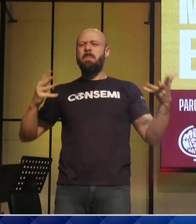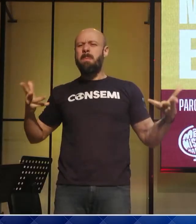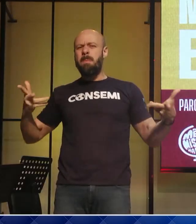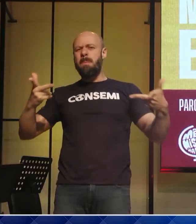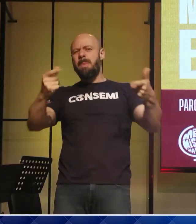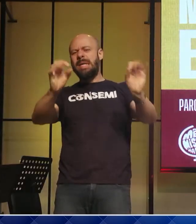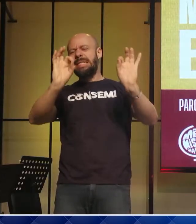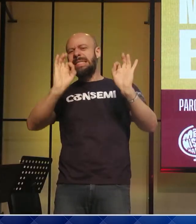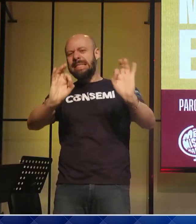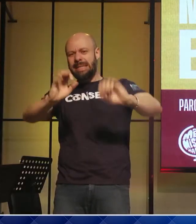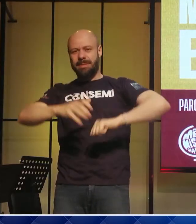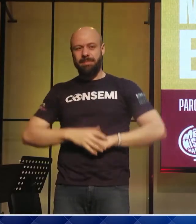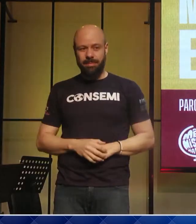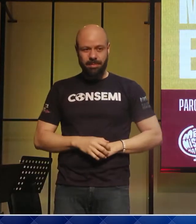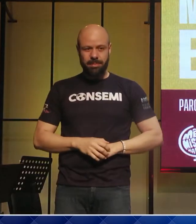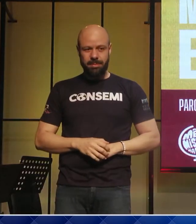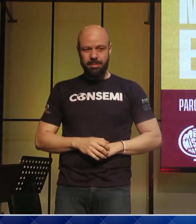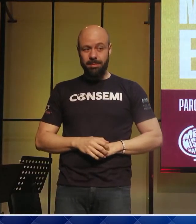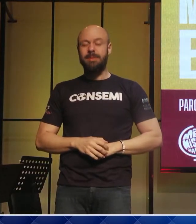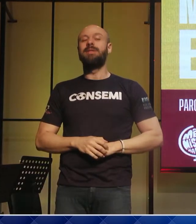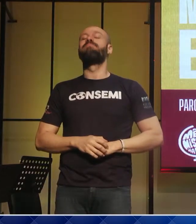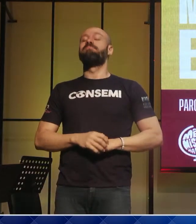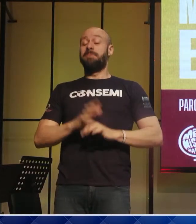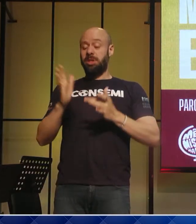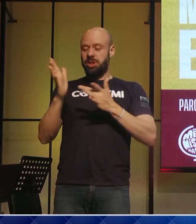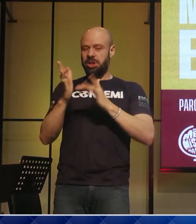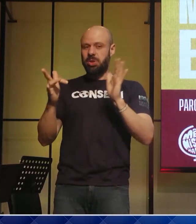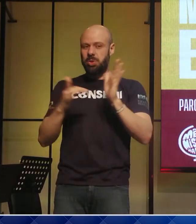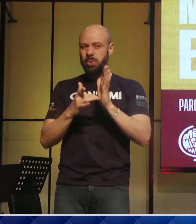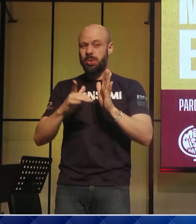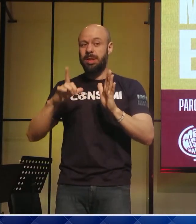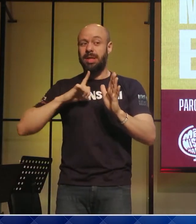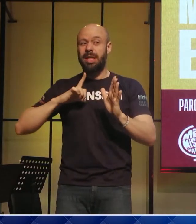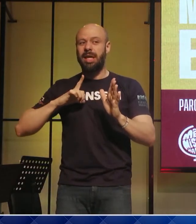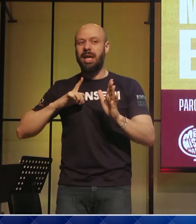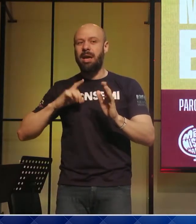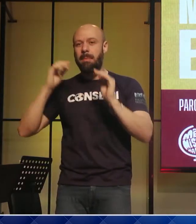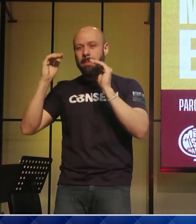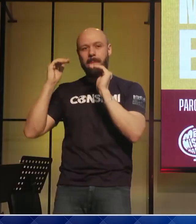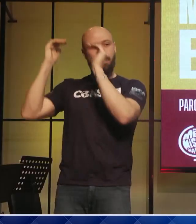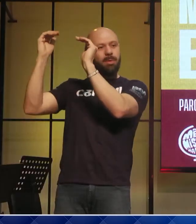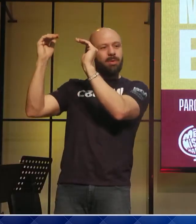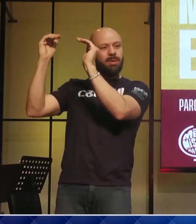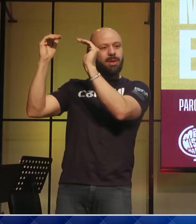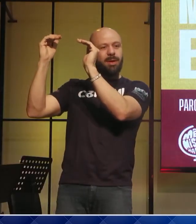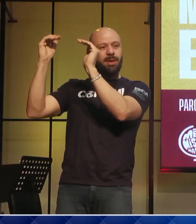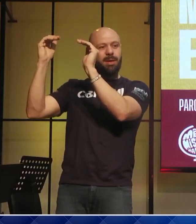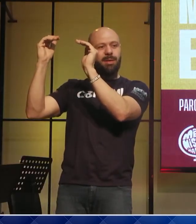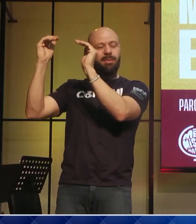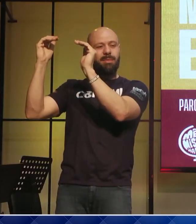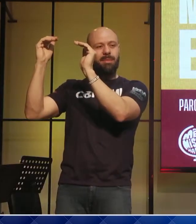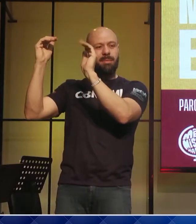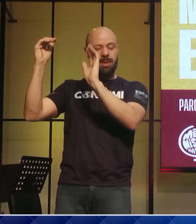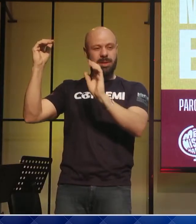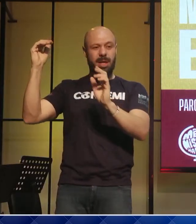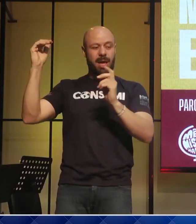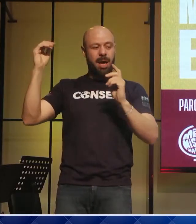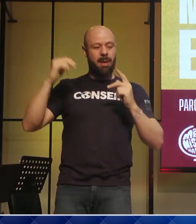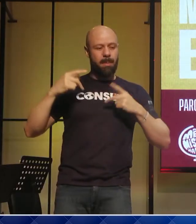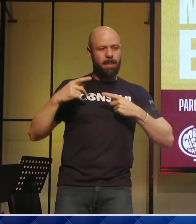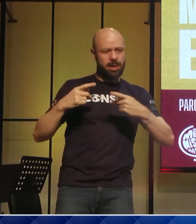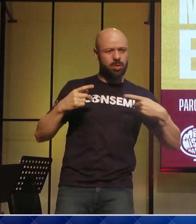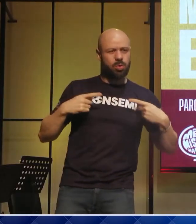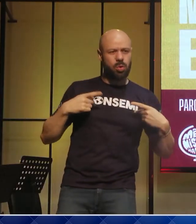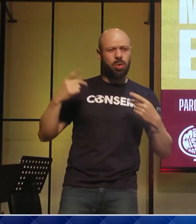Então, essa autoridade de Jesus foi entregue a mim e a você. E não foi entregue aos pastores,